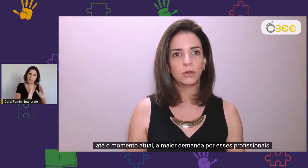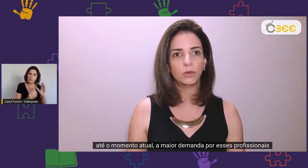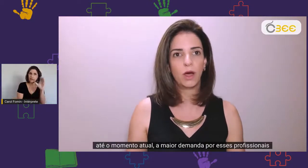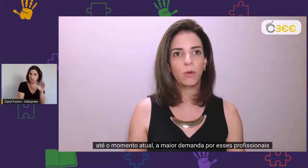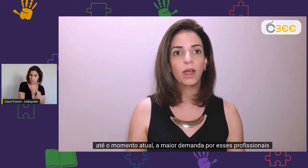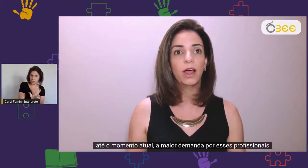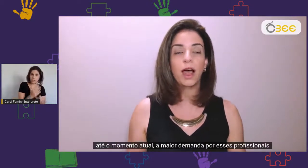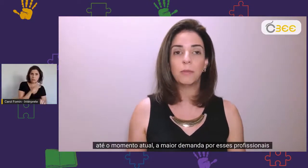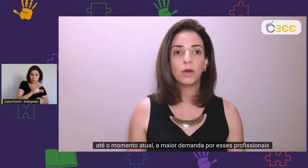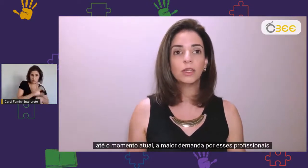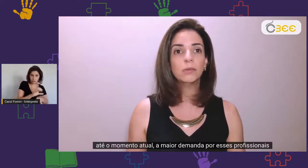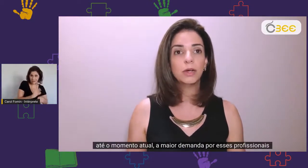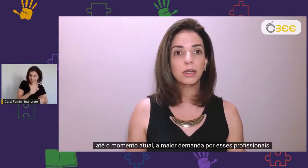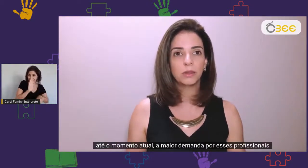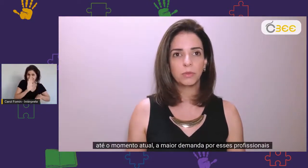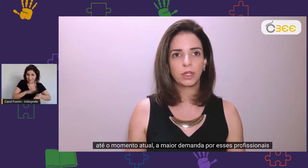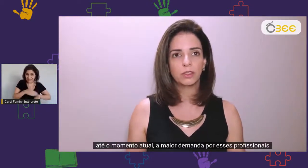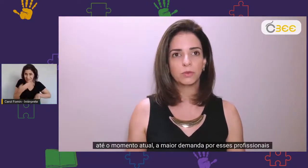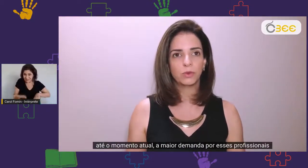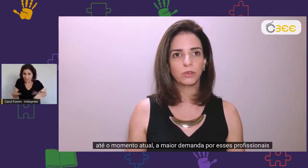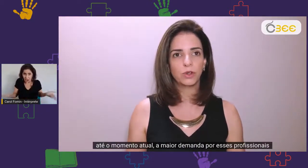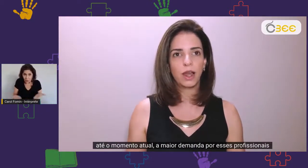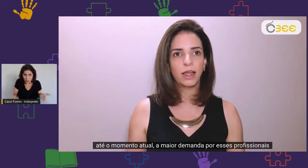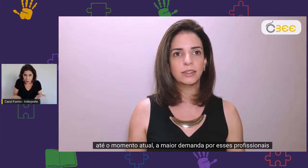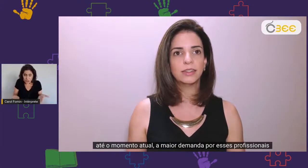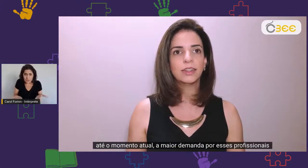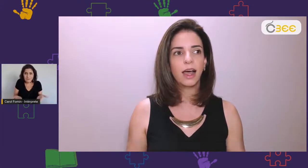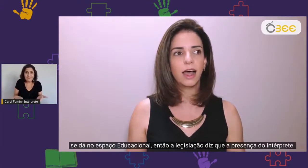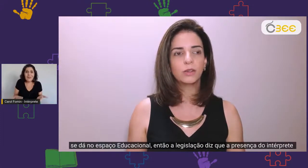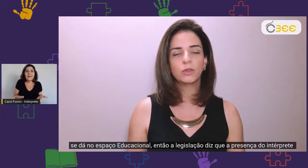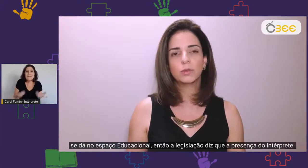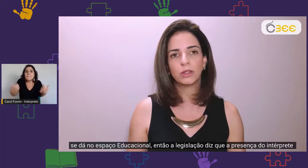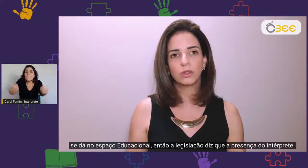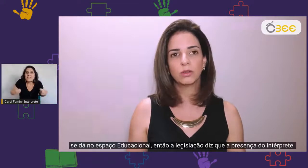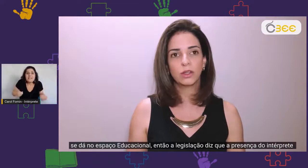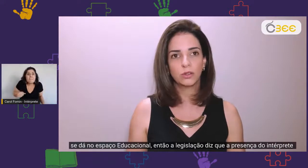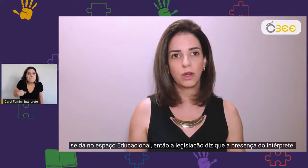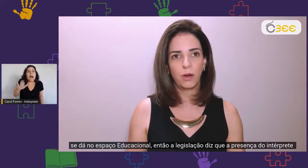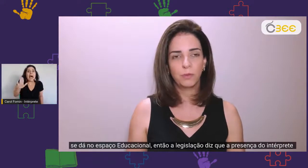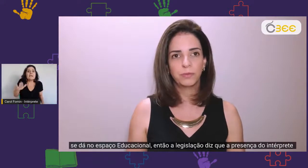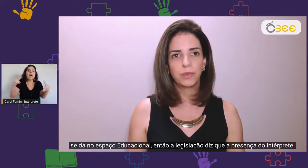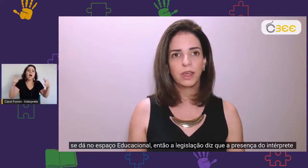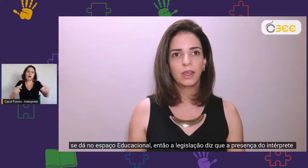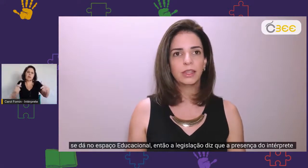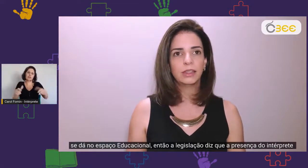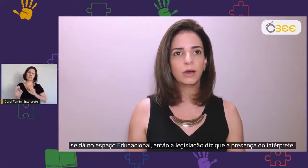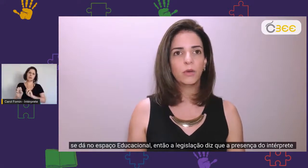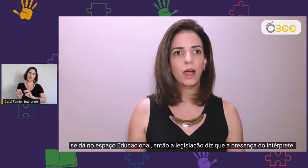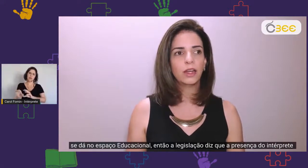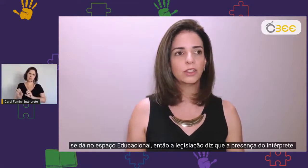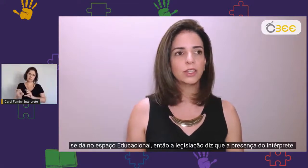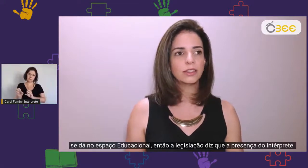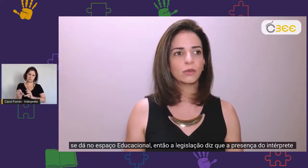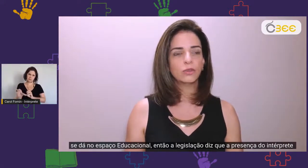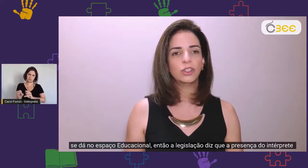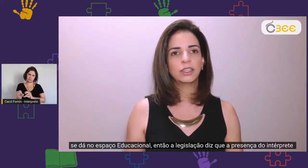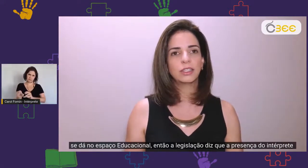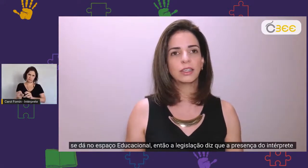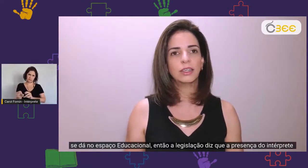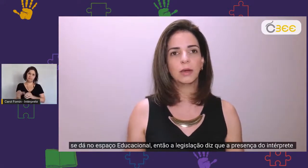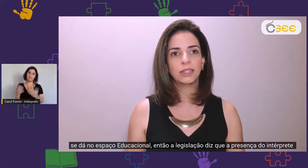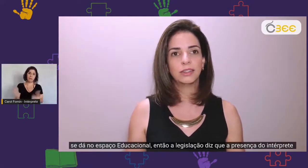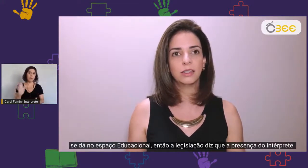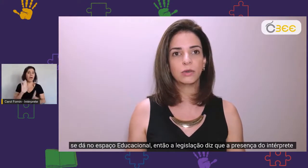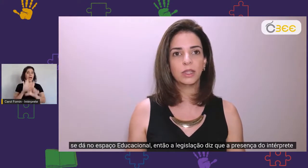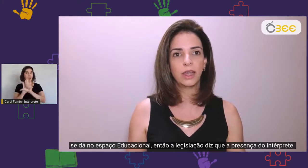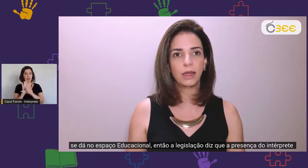o momento atual, a maior demanda por esses profissionais se dá no espaço educacional. Então, a legislação diz